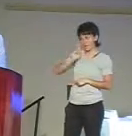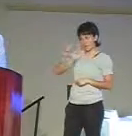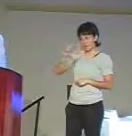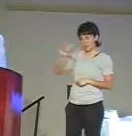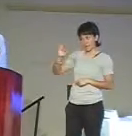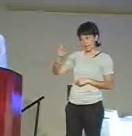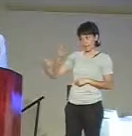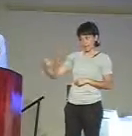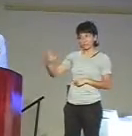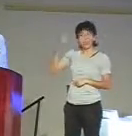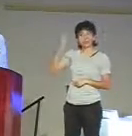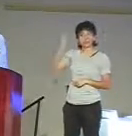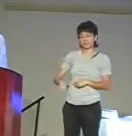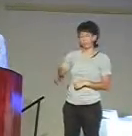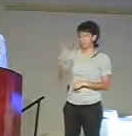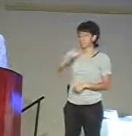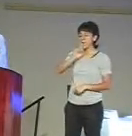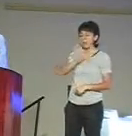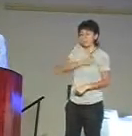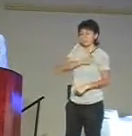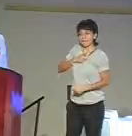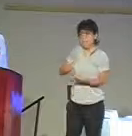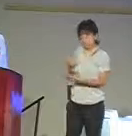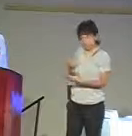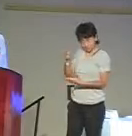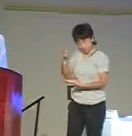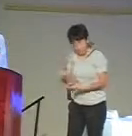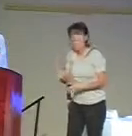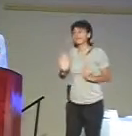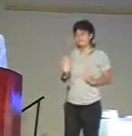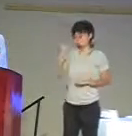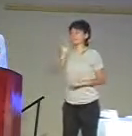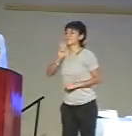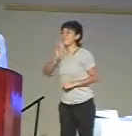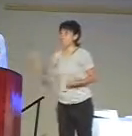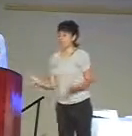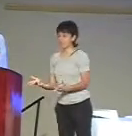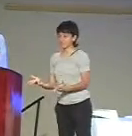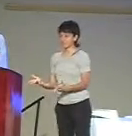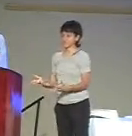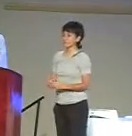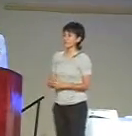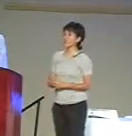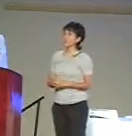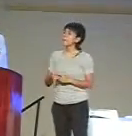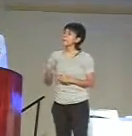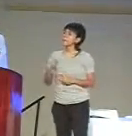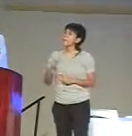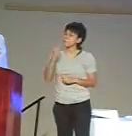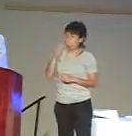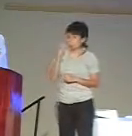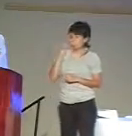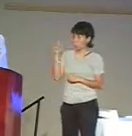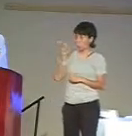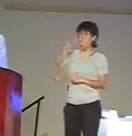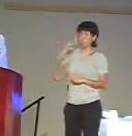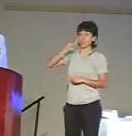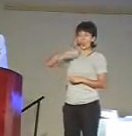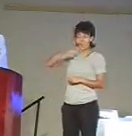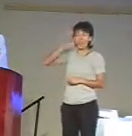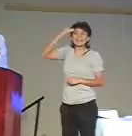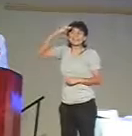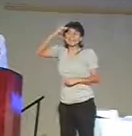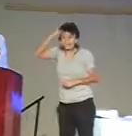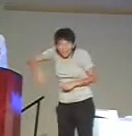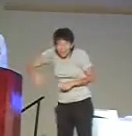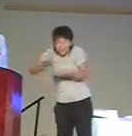respecto indican que más del 95% de las mujeres, cuando son bien informadas, aceptan la realización